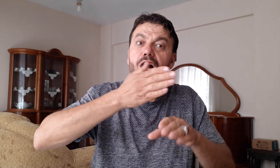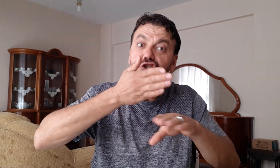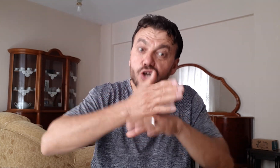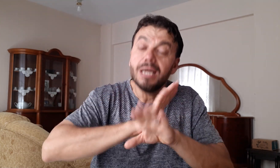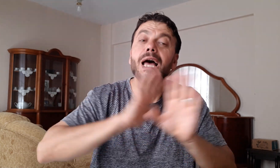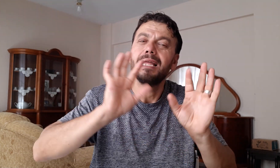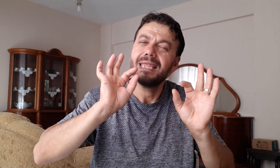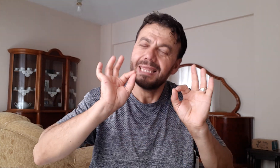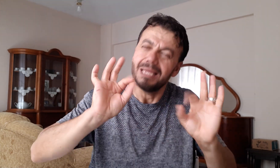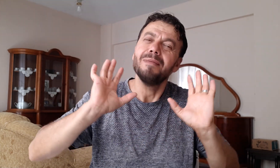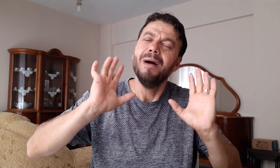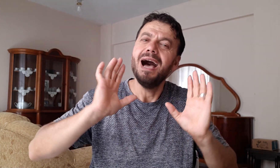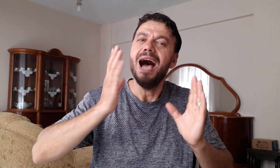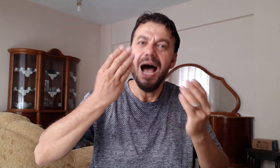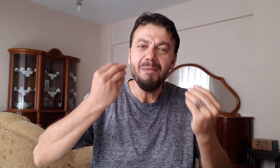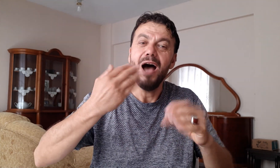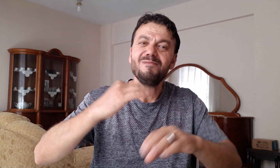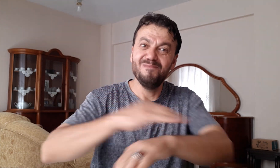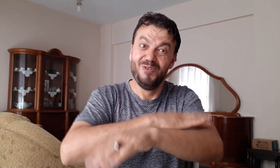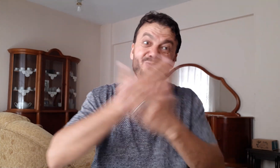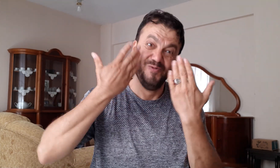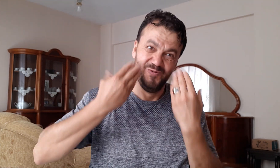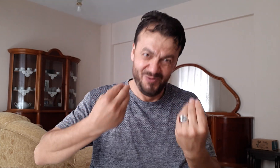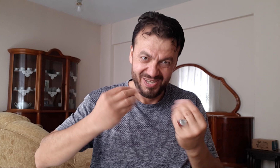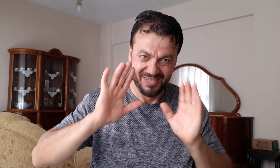Ama bu anlatacağım hikaye kitabın içinde değil.